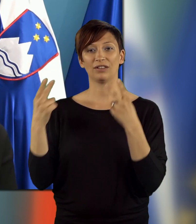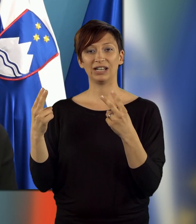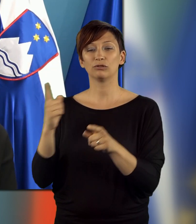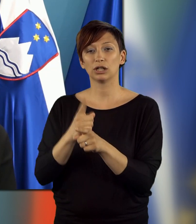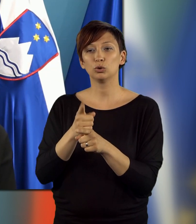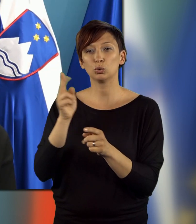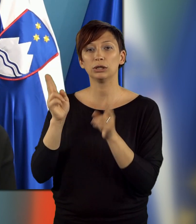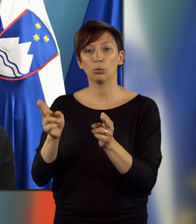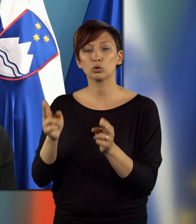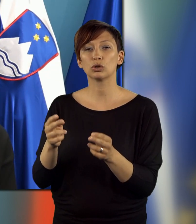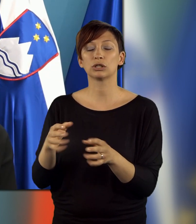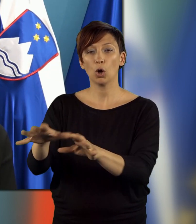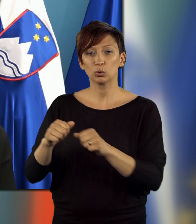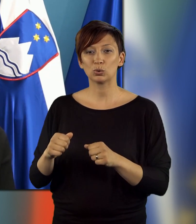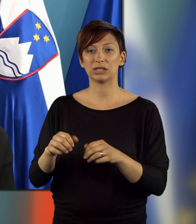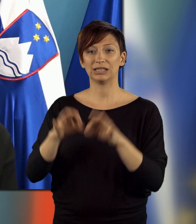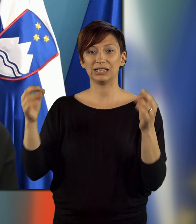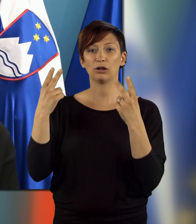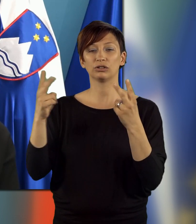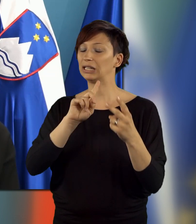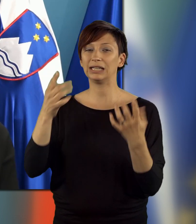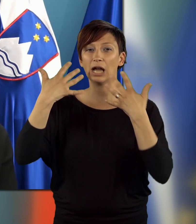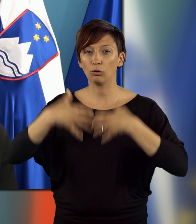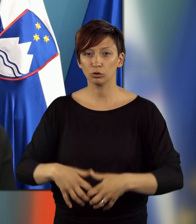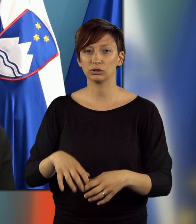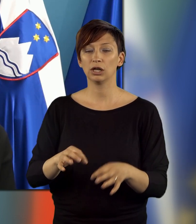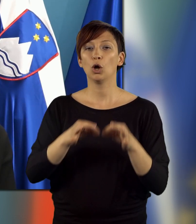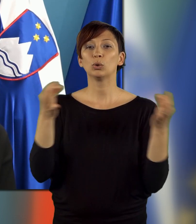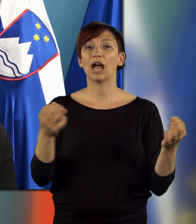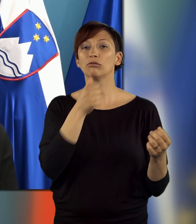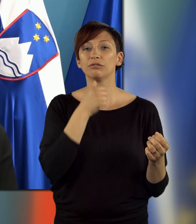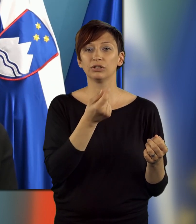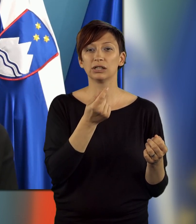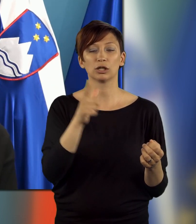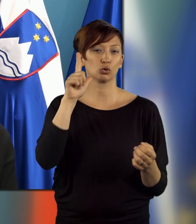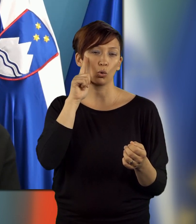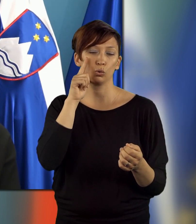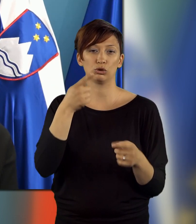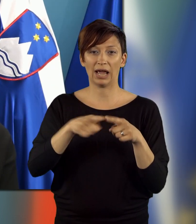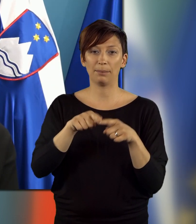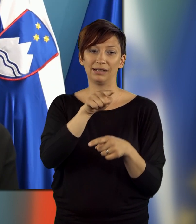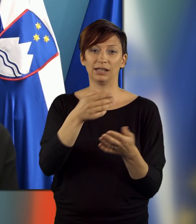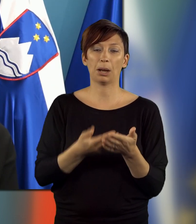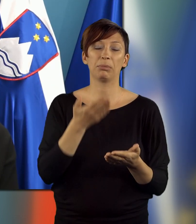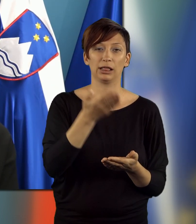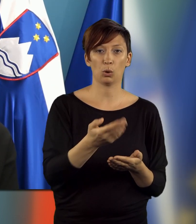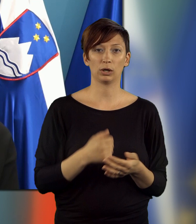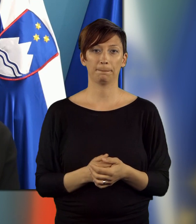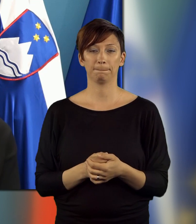tudi možno odvzeti javno veljavnost in da ni avtomatizma v javnem financiranju, so ključni elementi tega predloga.